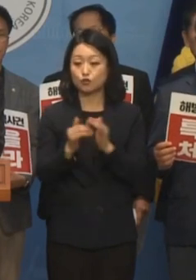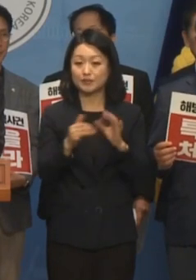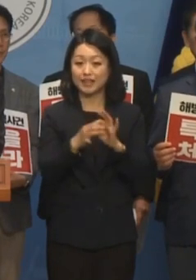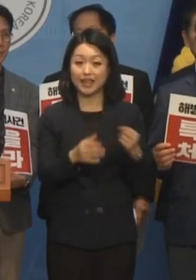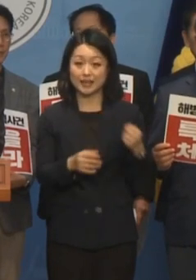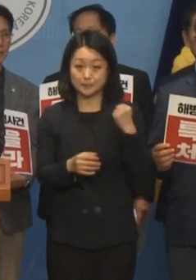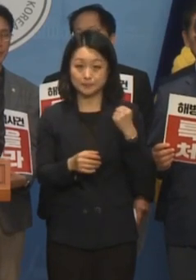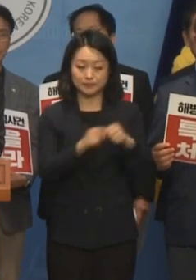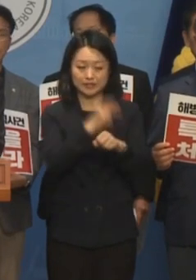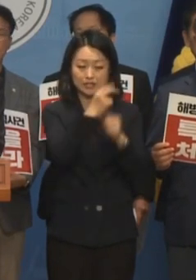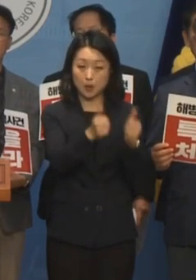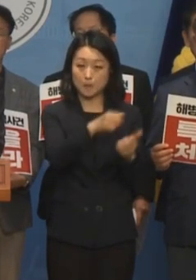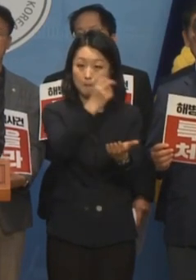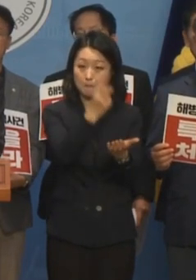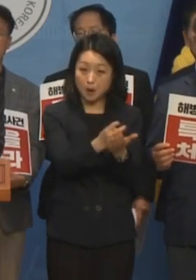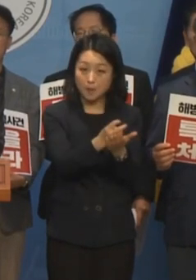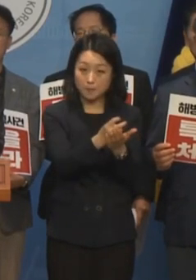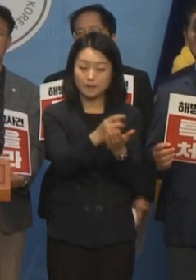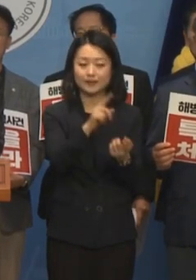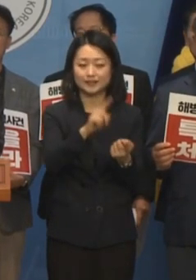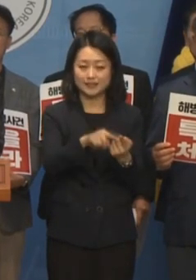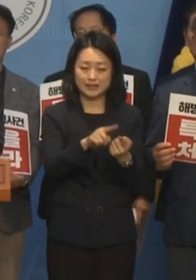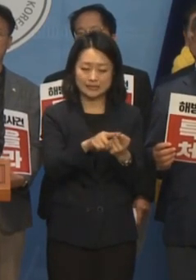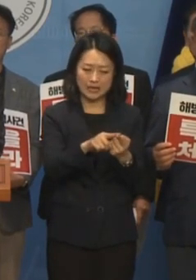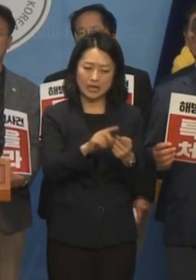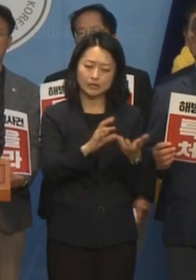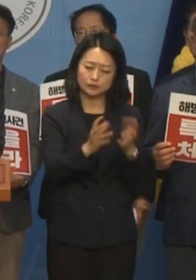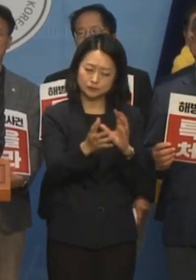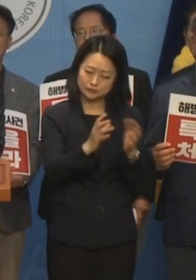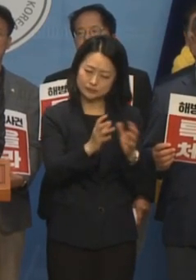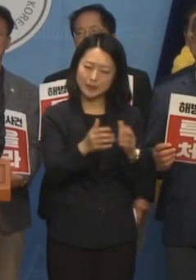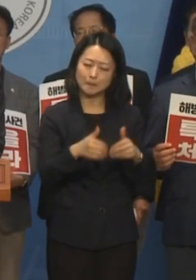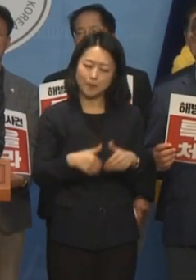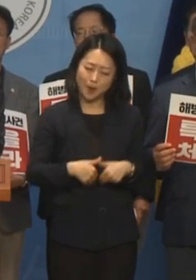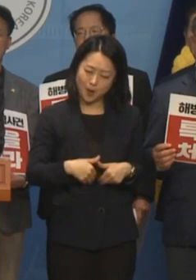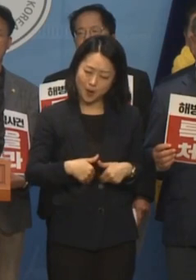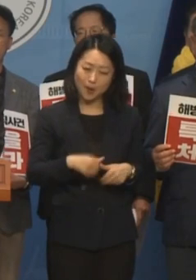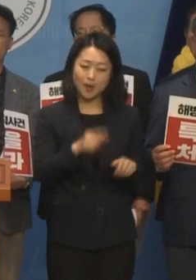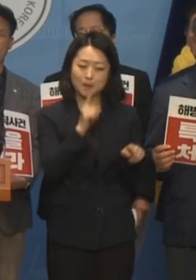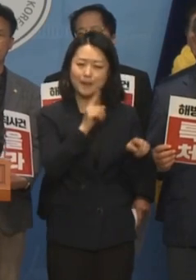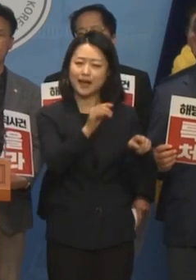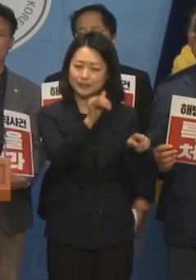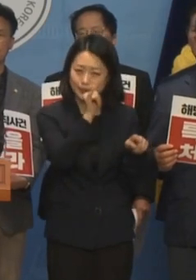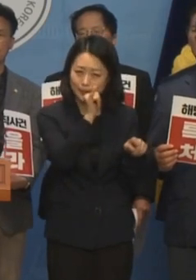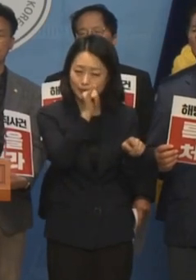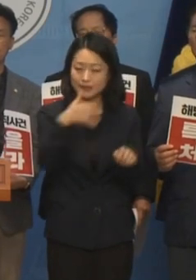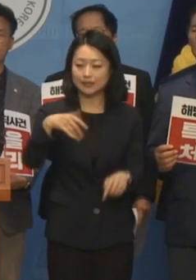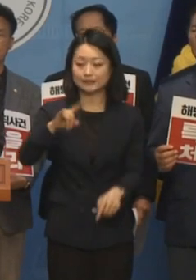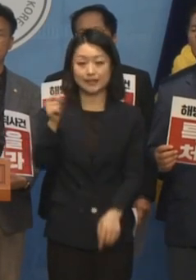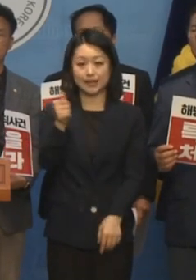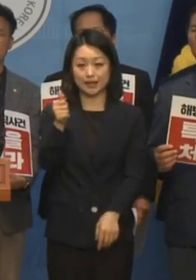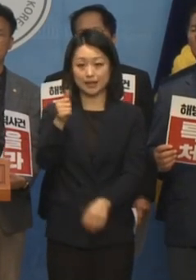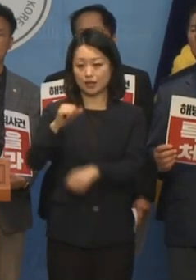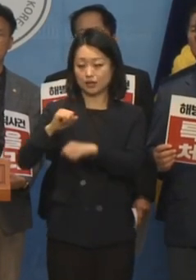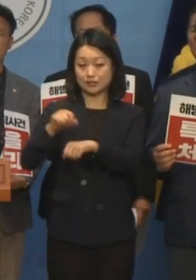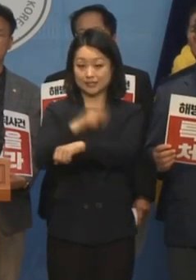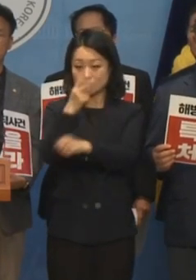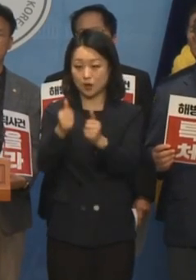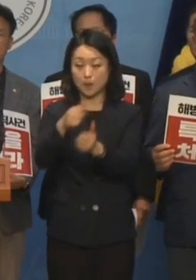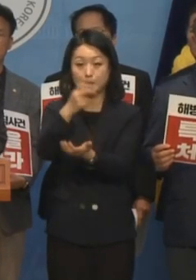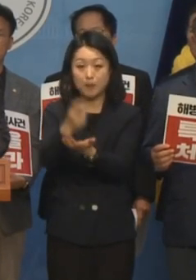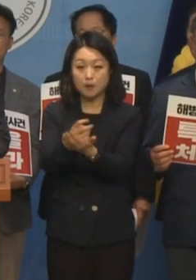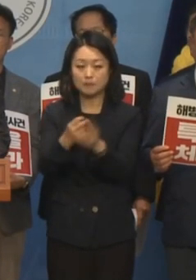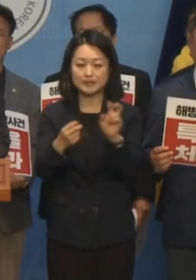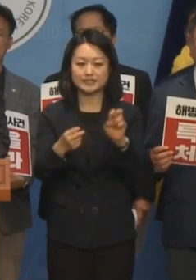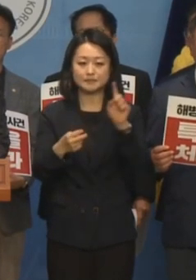국민의힘에서도 특검법을 전향적으로 검토해야 한다는 목소리가 나오고 있습니다. 최상병 특검법의 경우 21대